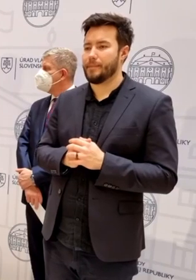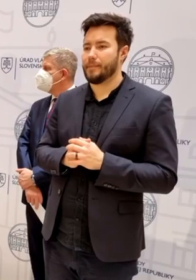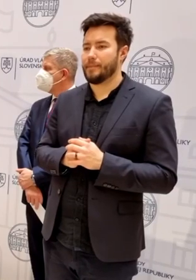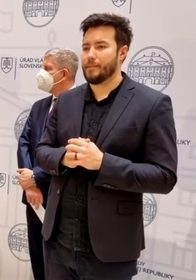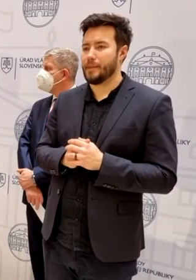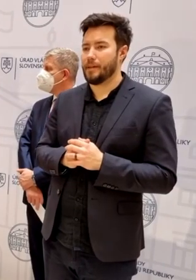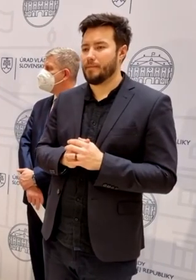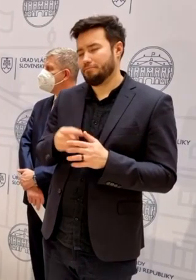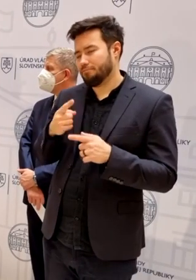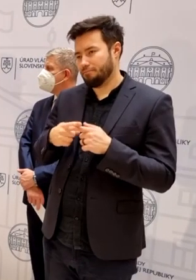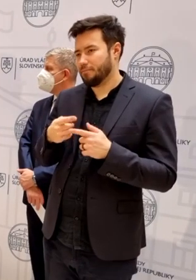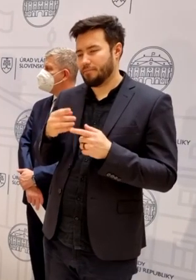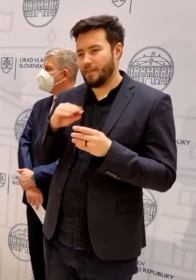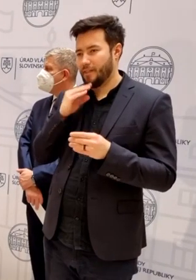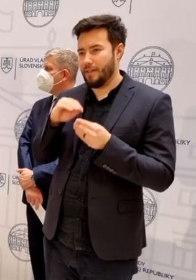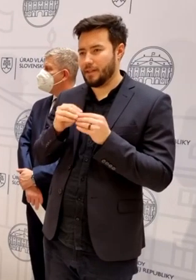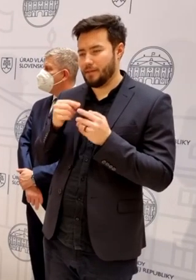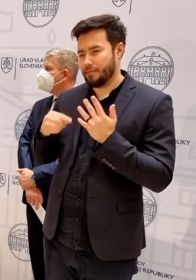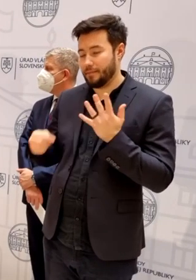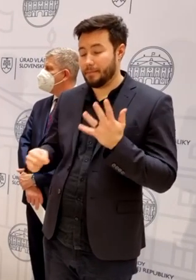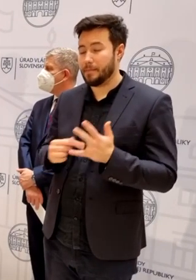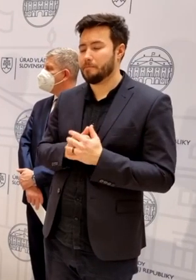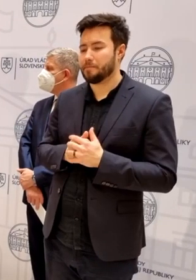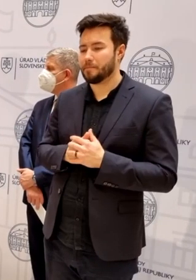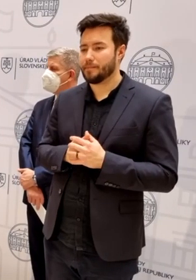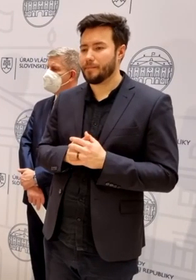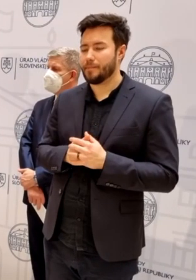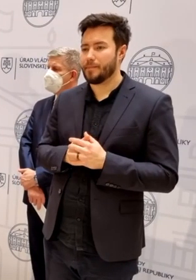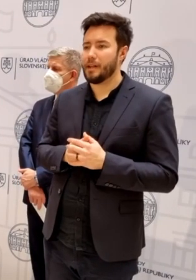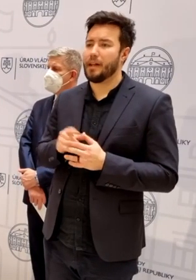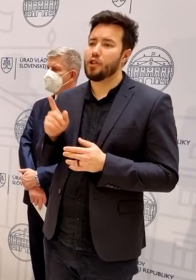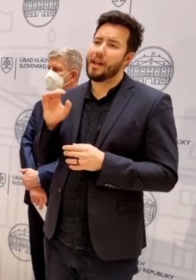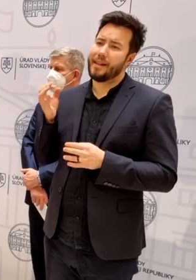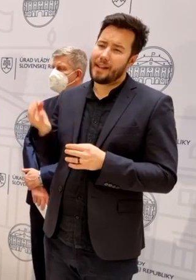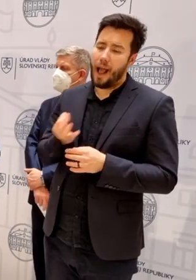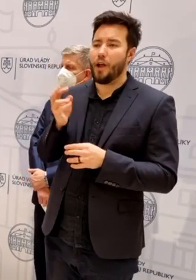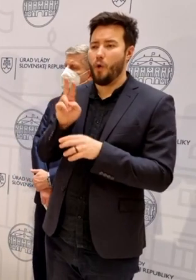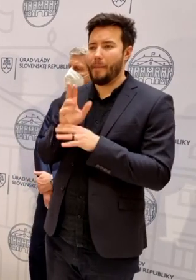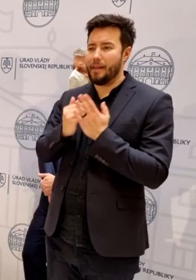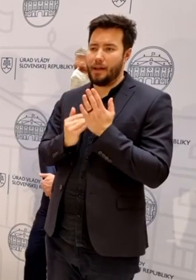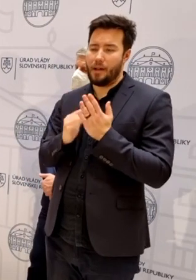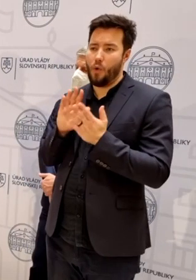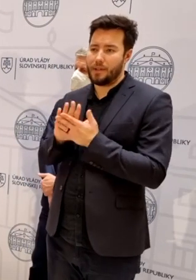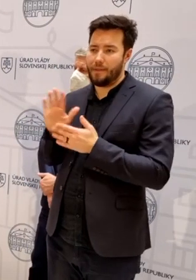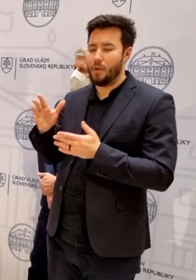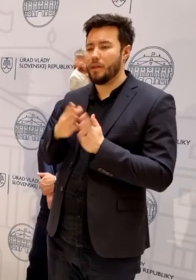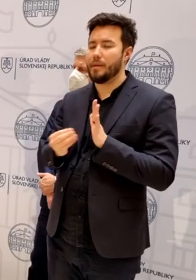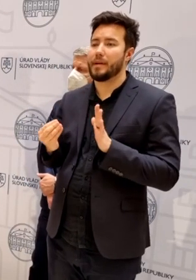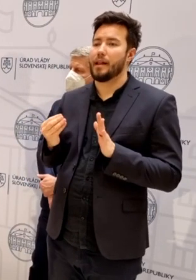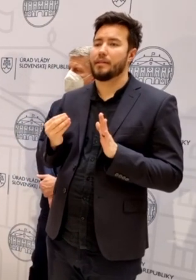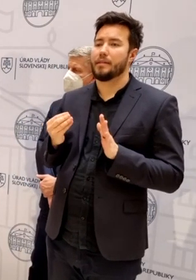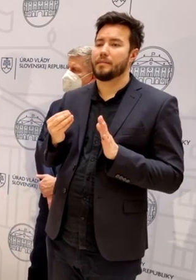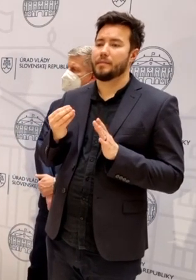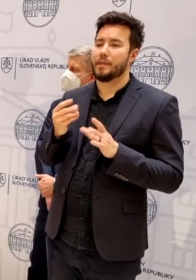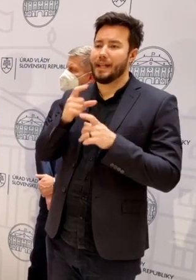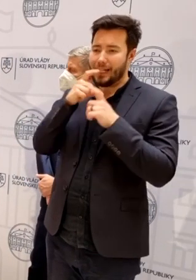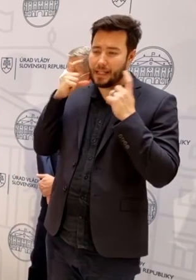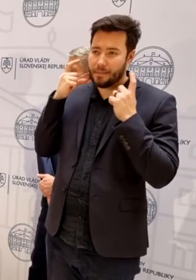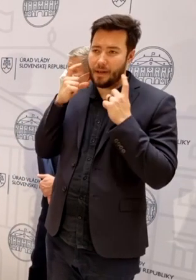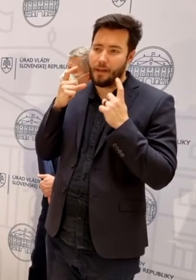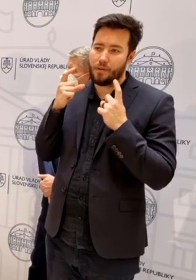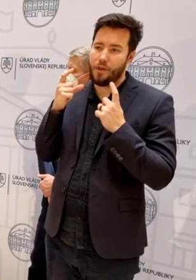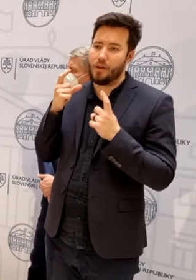A tak ďalej, čiže nadalej zostávajú v nejakých opatreniach, ako napríklad respirátory ešte